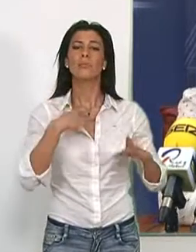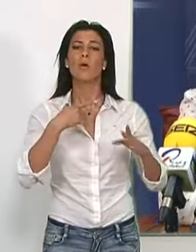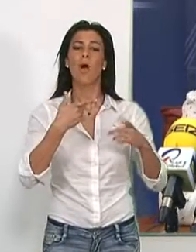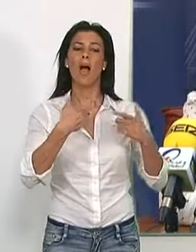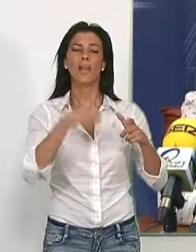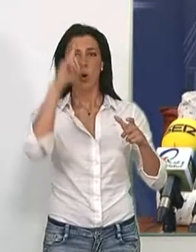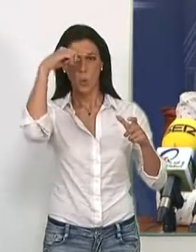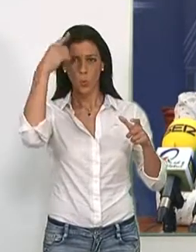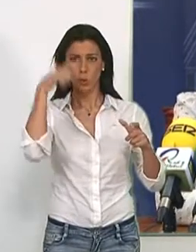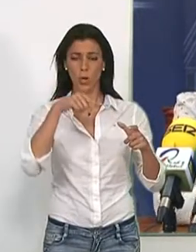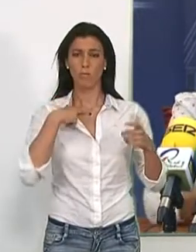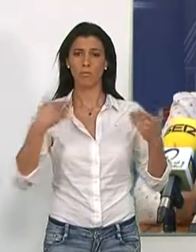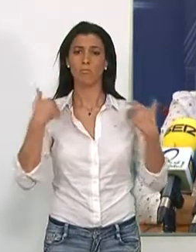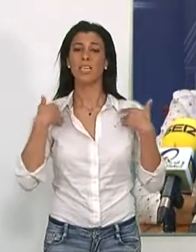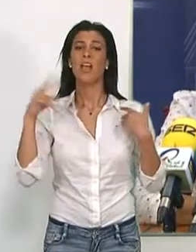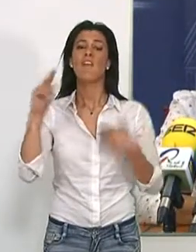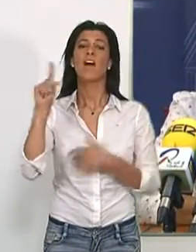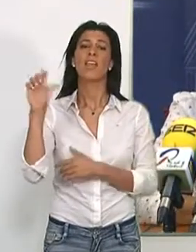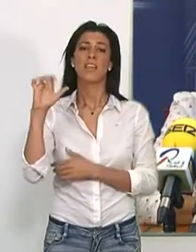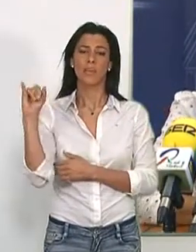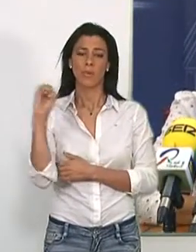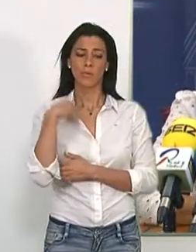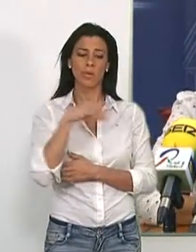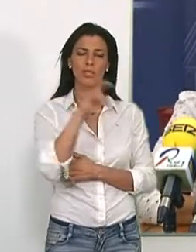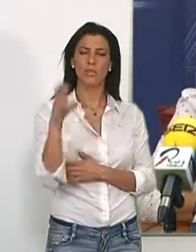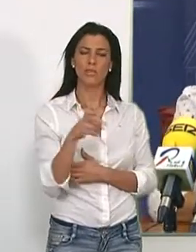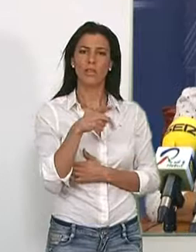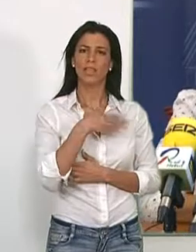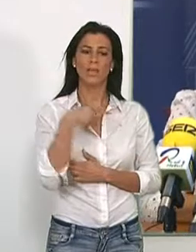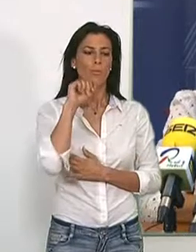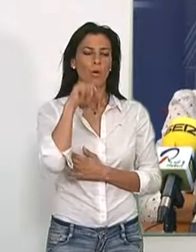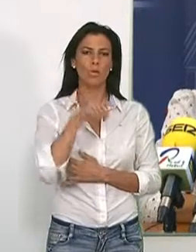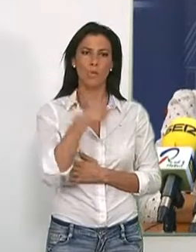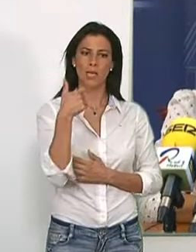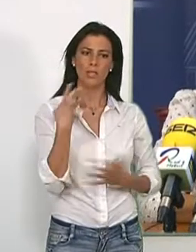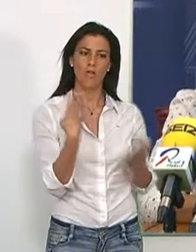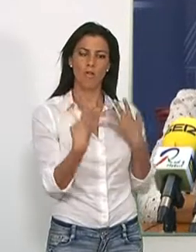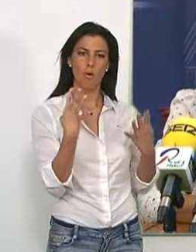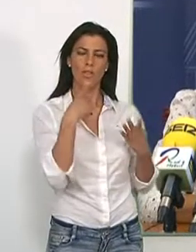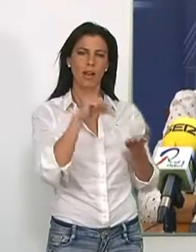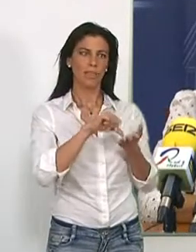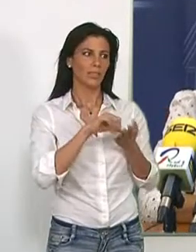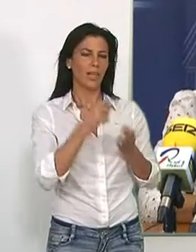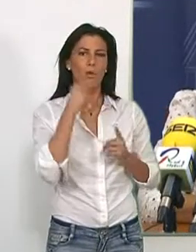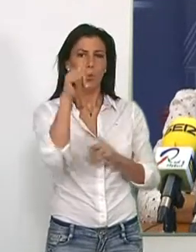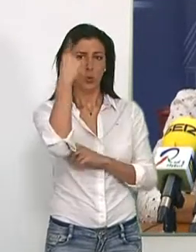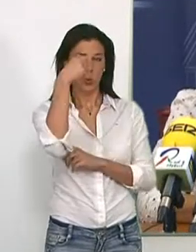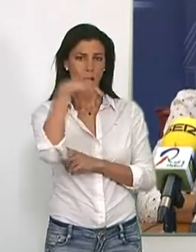cultura que dirige Elena Vallejo el amplio abanico de actividades que van a convertir a motril en esa capital cultural de la